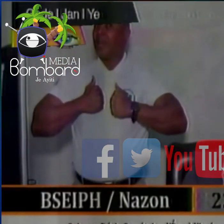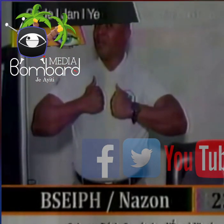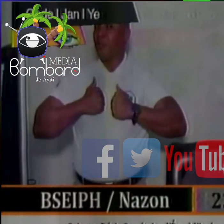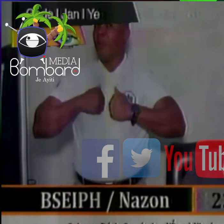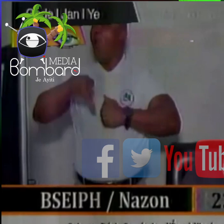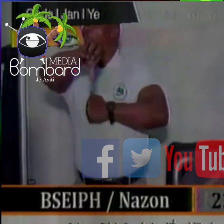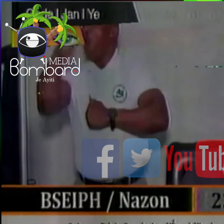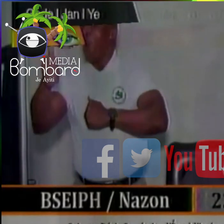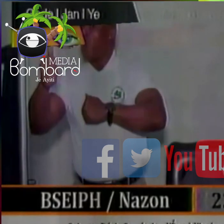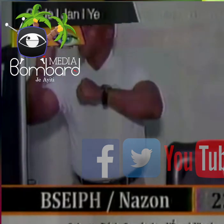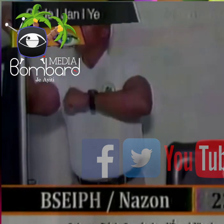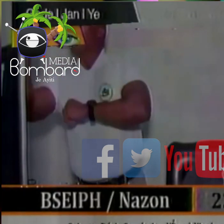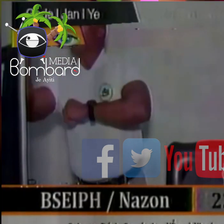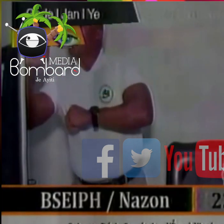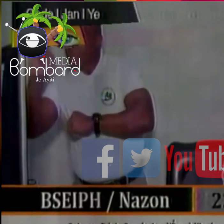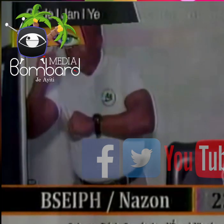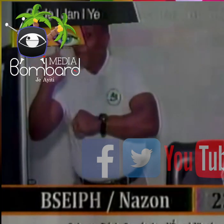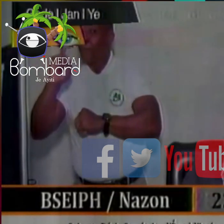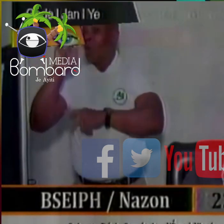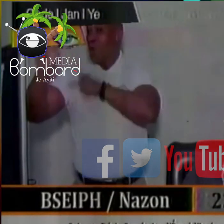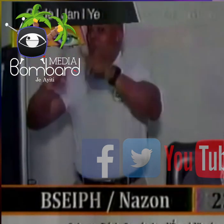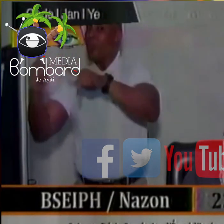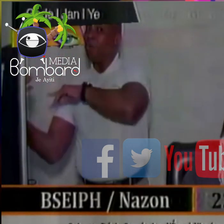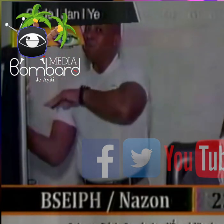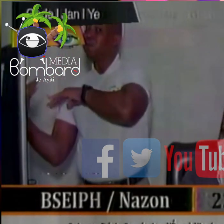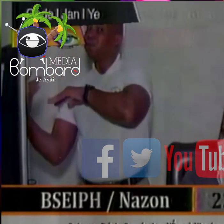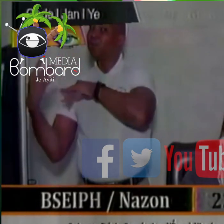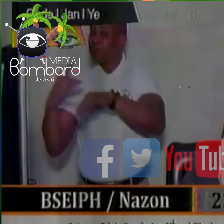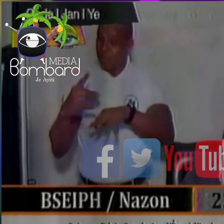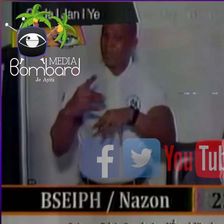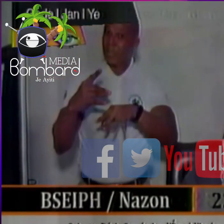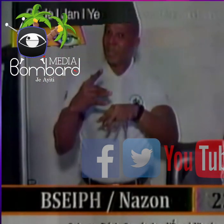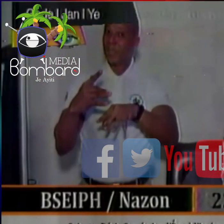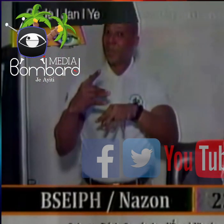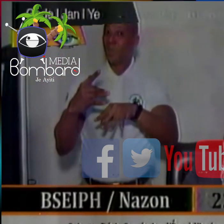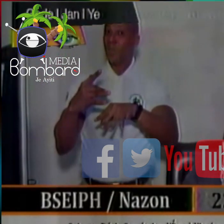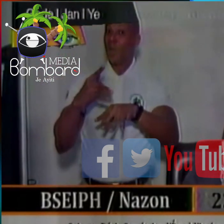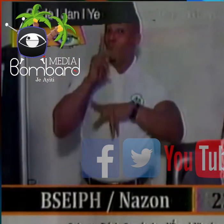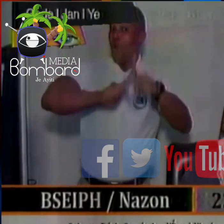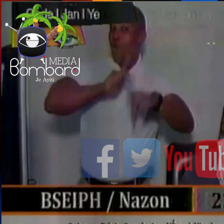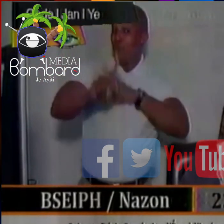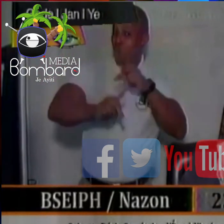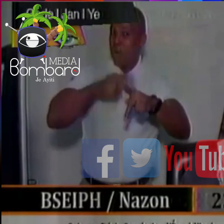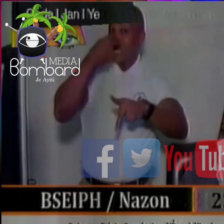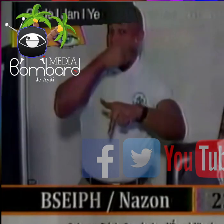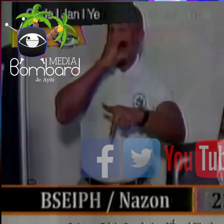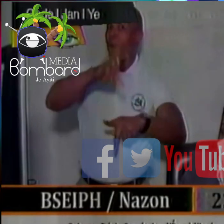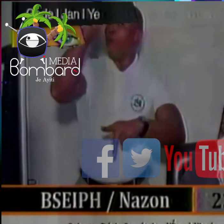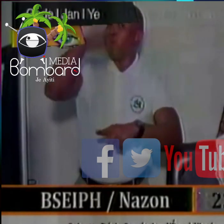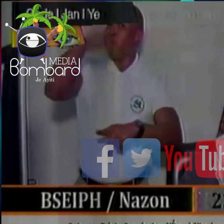camp qui vient grossi foule là sous prétexte que yo pral bay caille pour caille deuxième caille. Donc